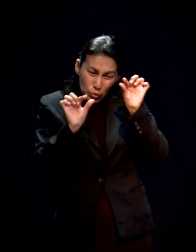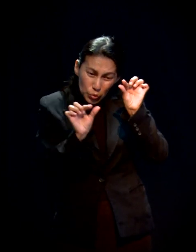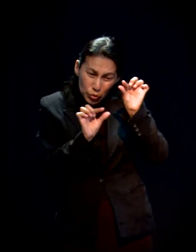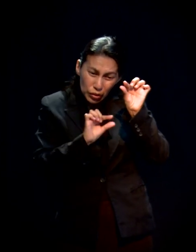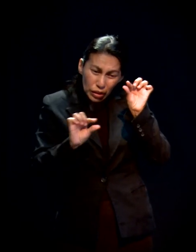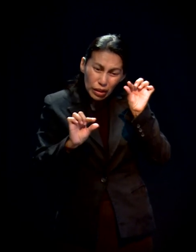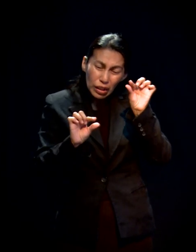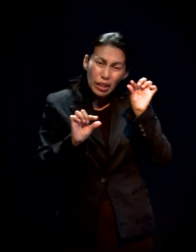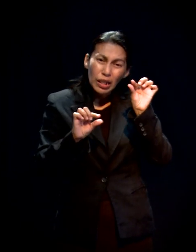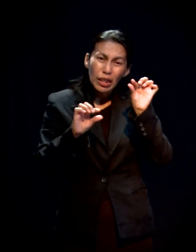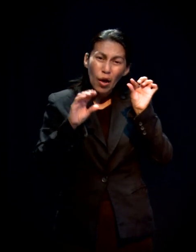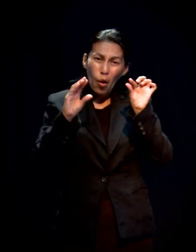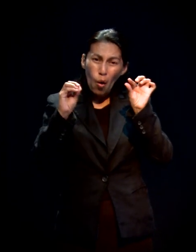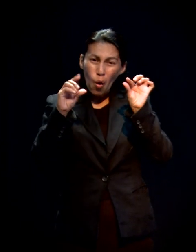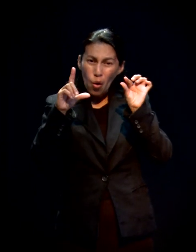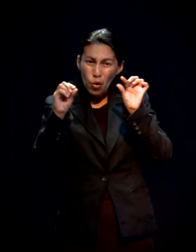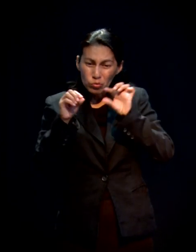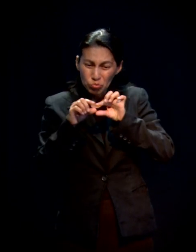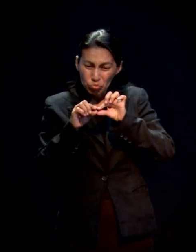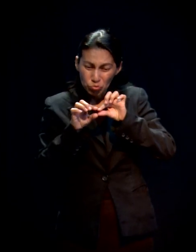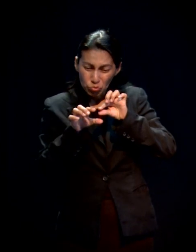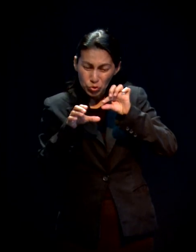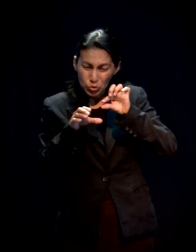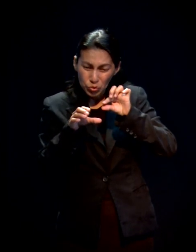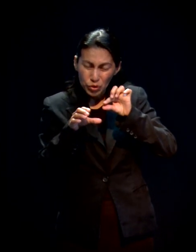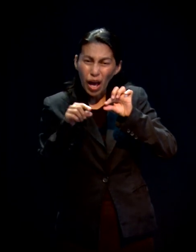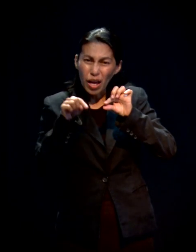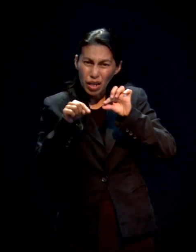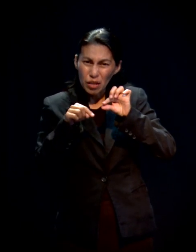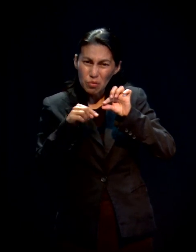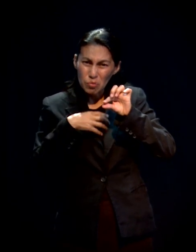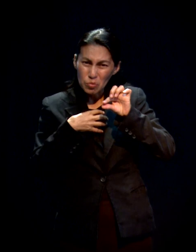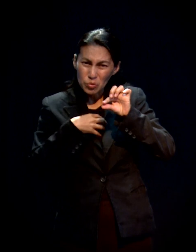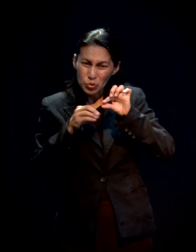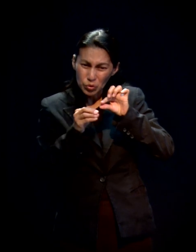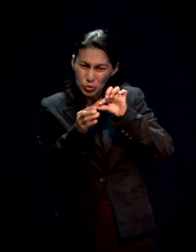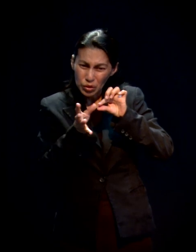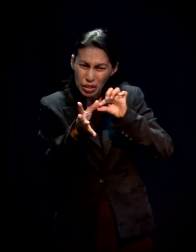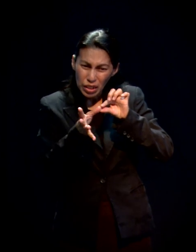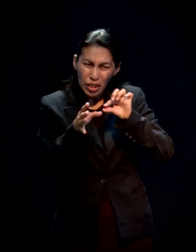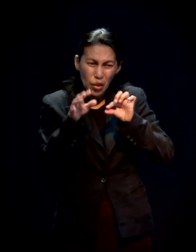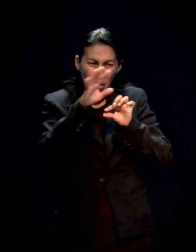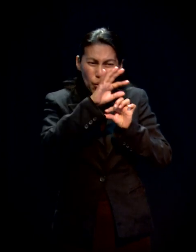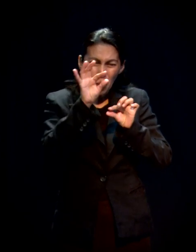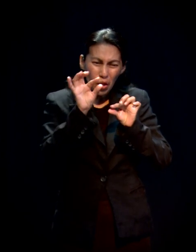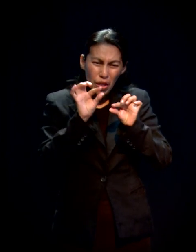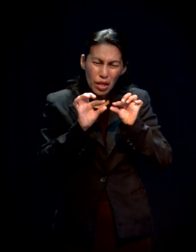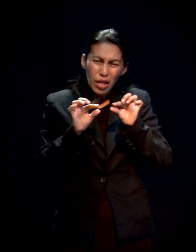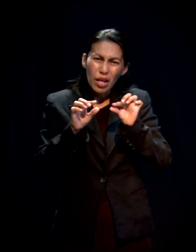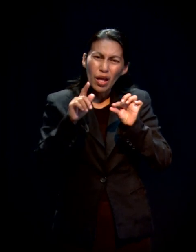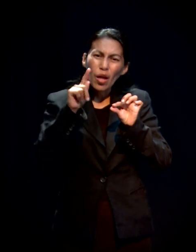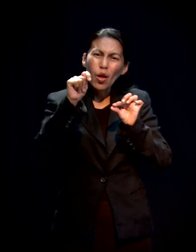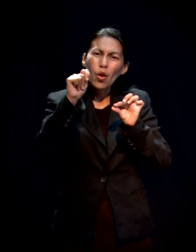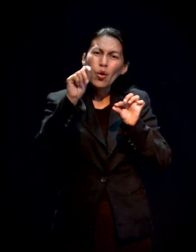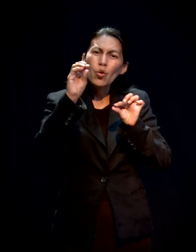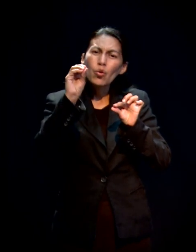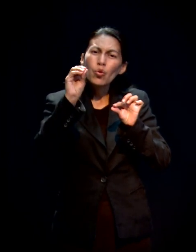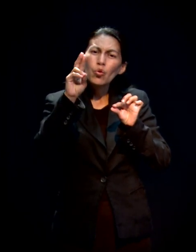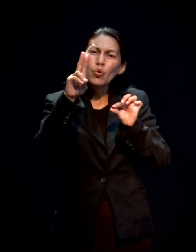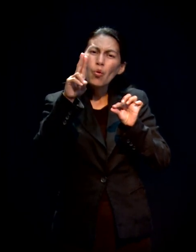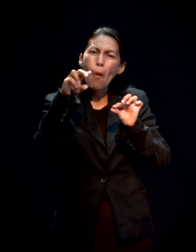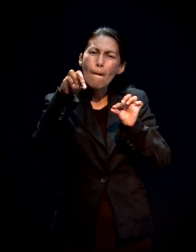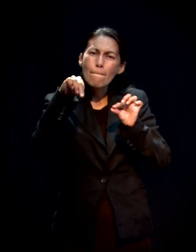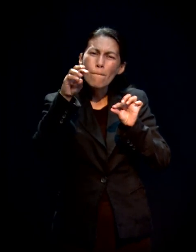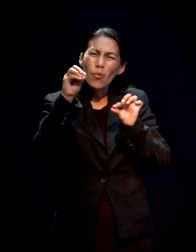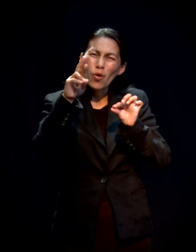intestino grueso y también del colon y entonces cuando yo escuché esto cuando yo escuchaba las palabras del doctor yo me ponía